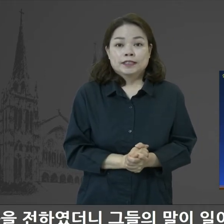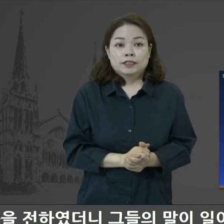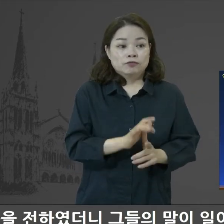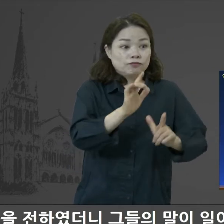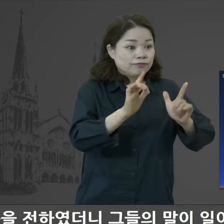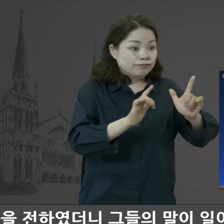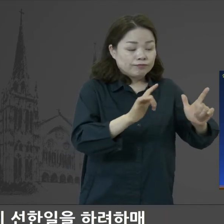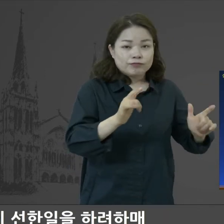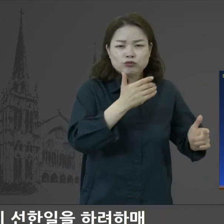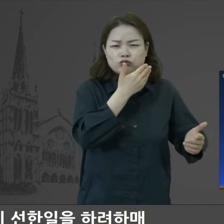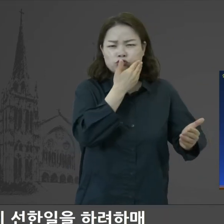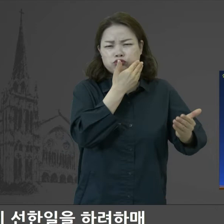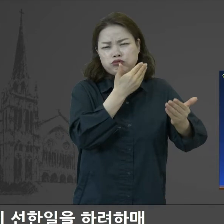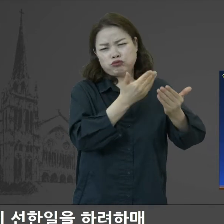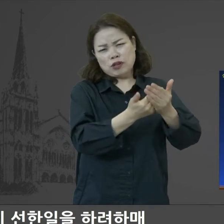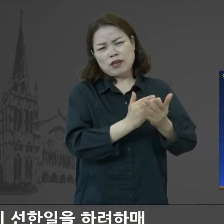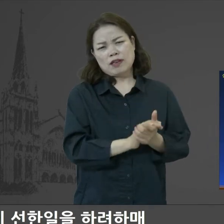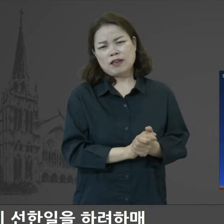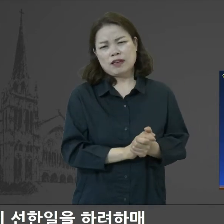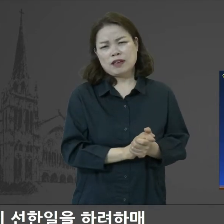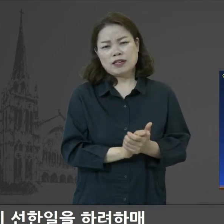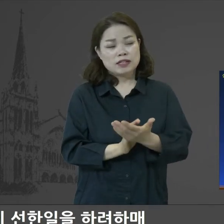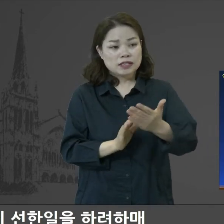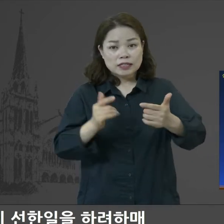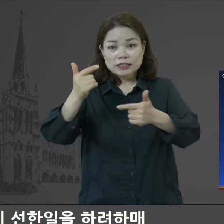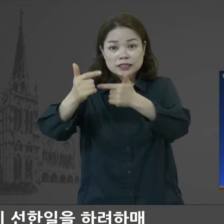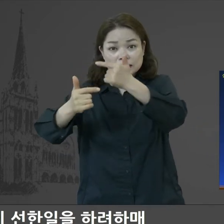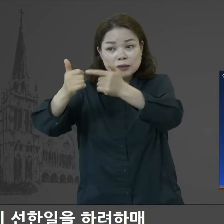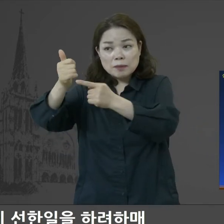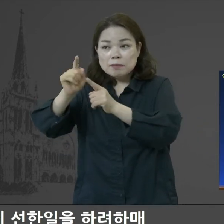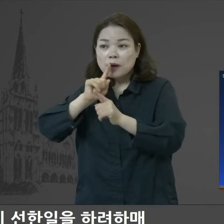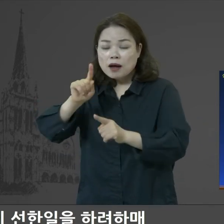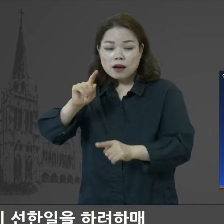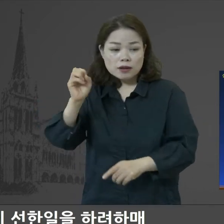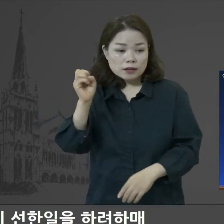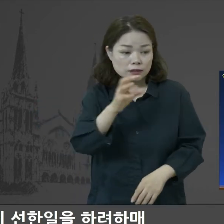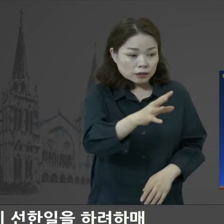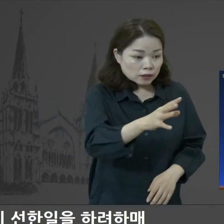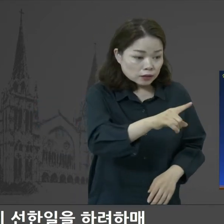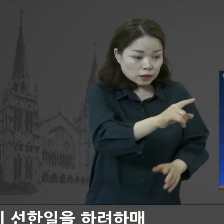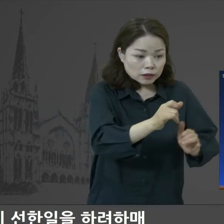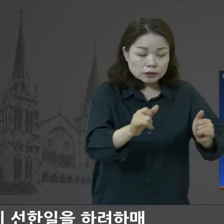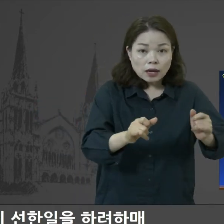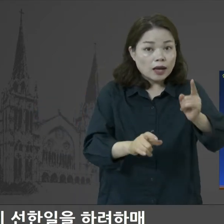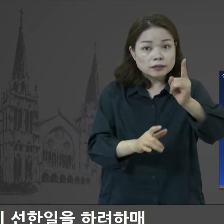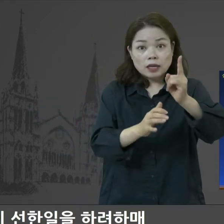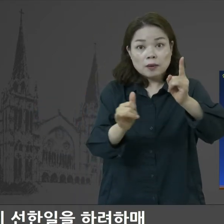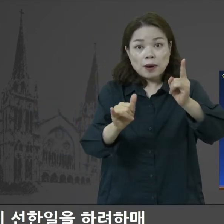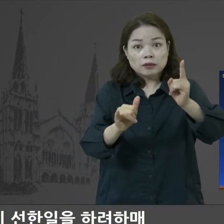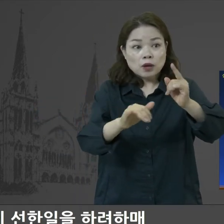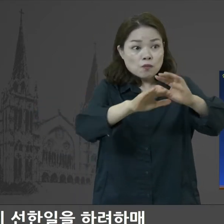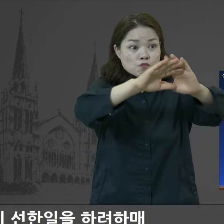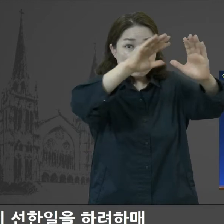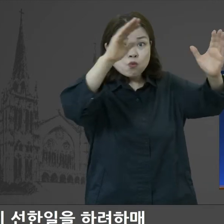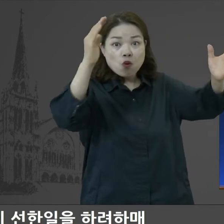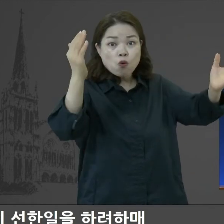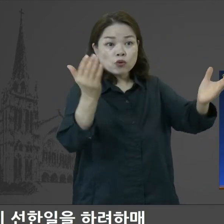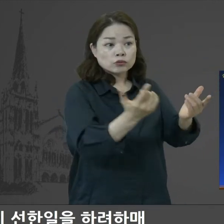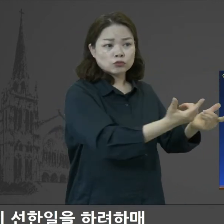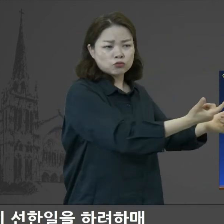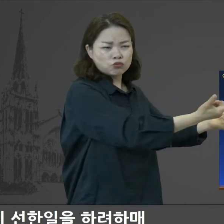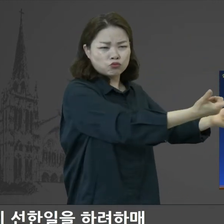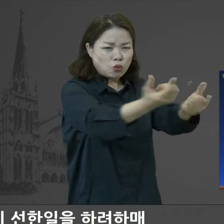장면 굉장히 중요한 장면입니다. 여러분, 느헤미야의 말을 듣고 한 사람이 아니에요. 모두가